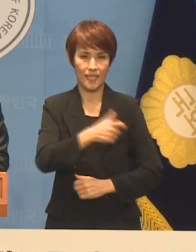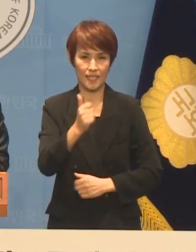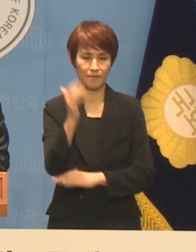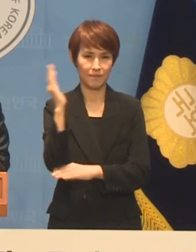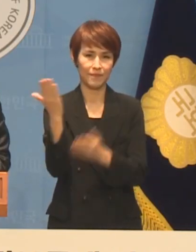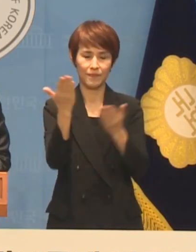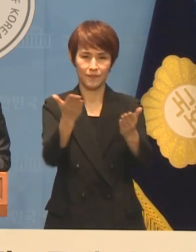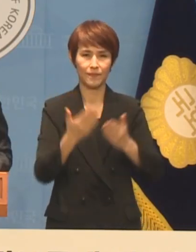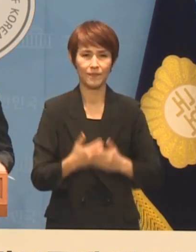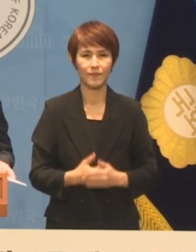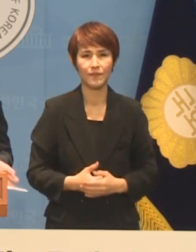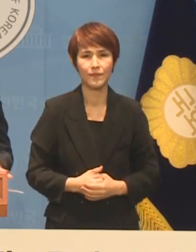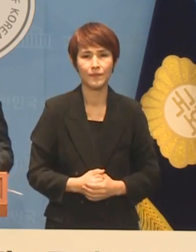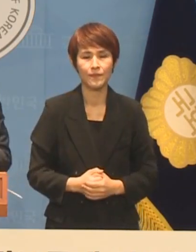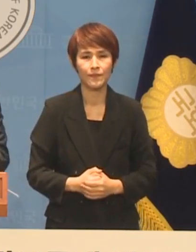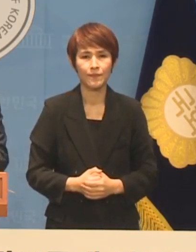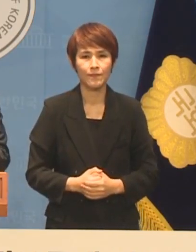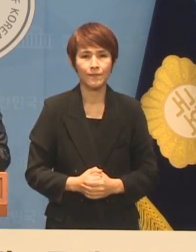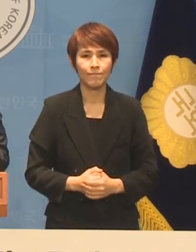하겠습니다.